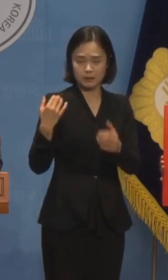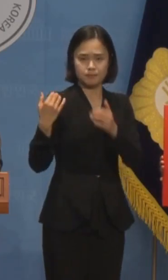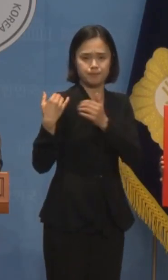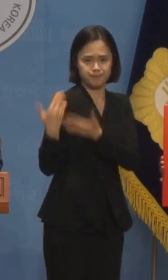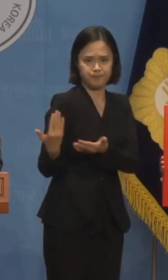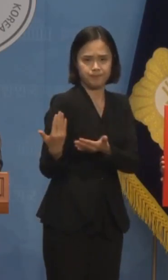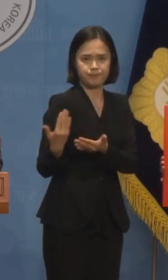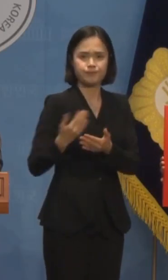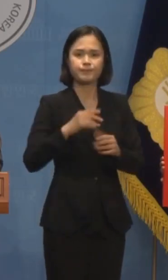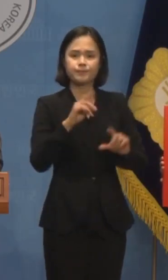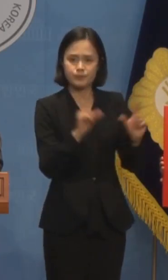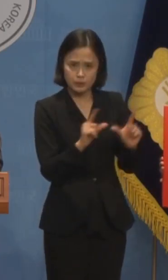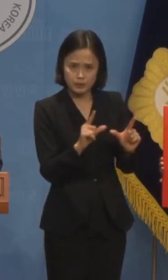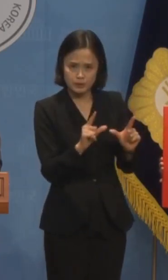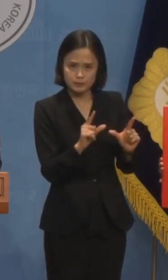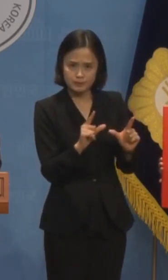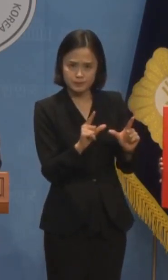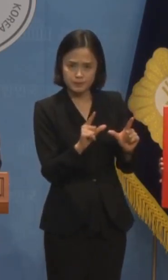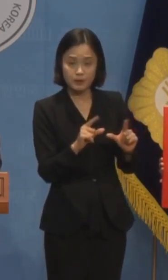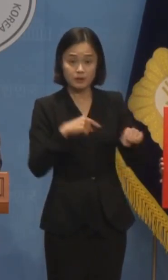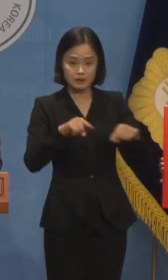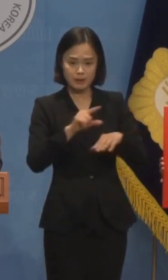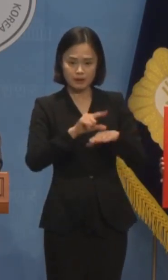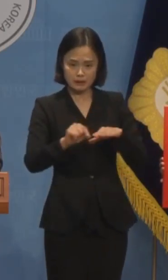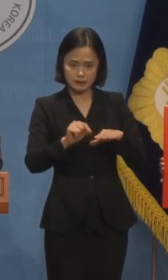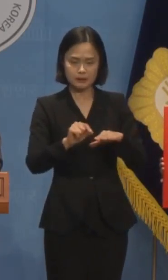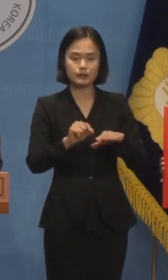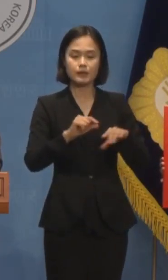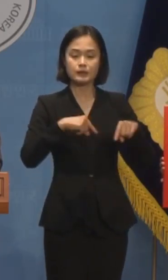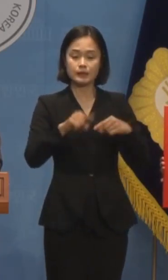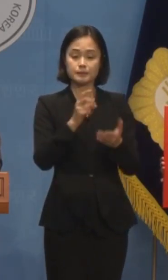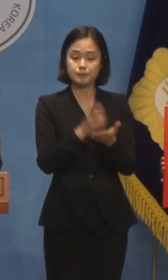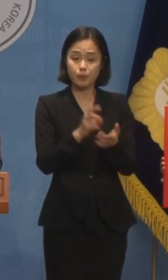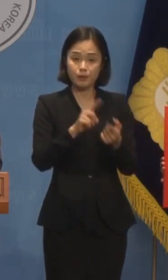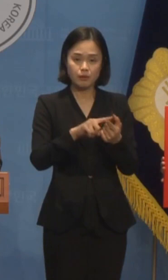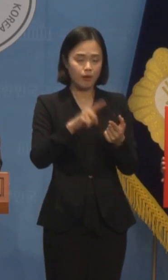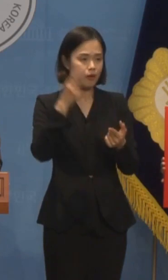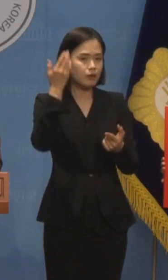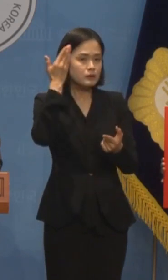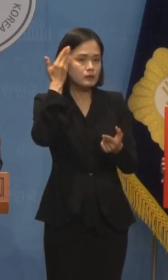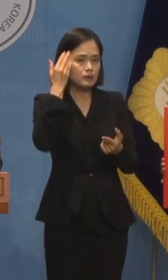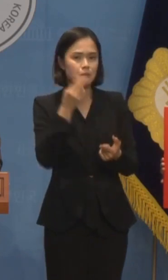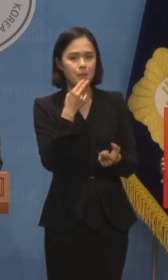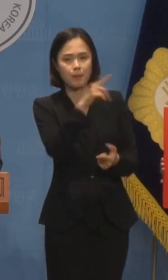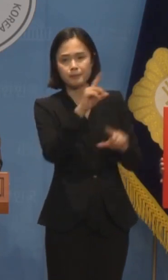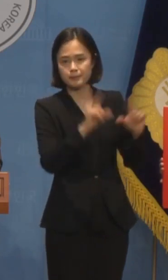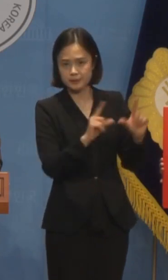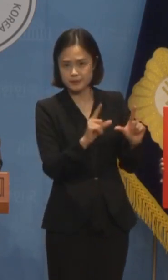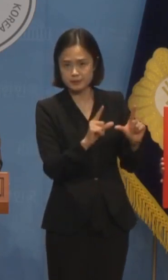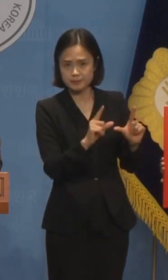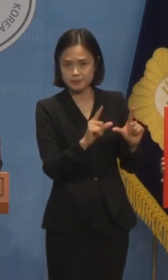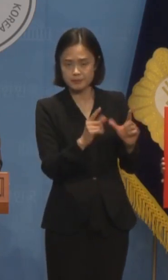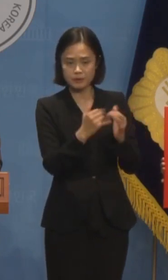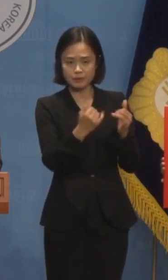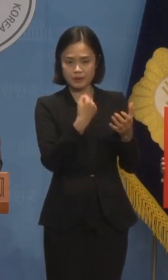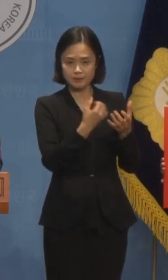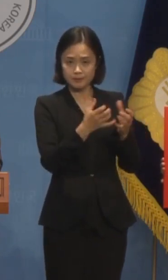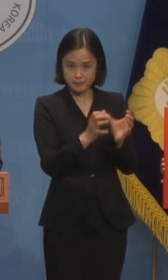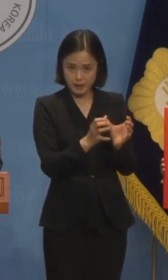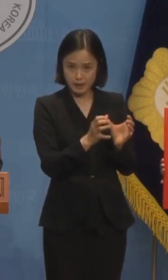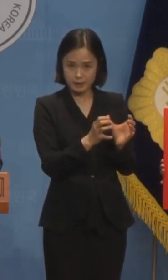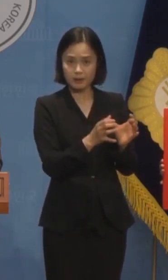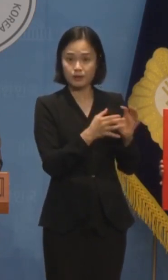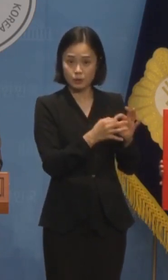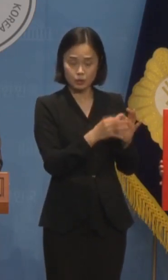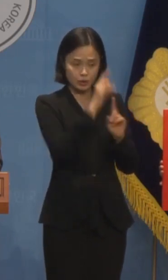대한 무지함에서 비롯된 것입니다. 성남시의회 더불어민주당은 국민의힘 소속 이덕수 의장의 이러한